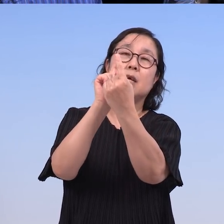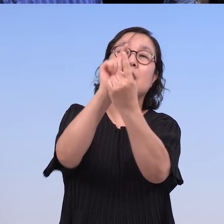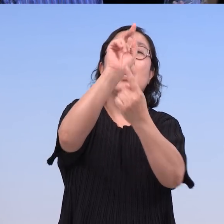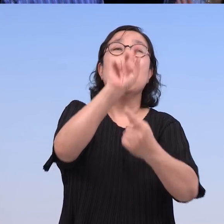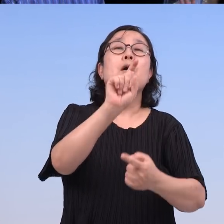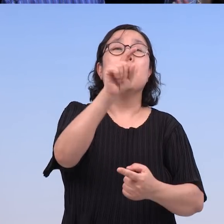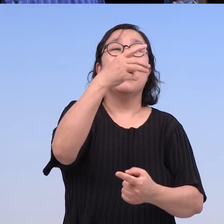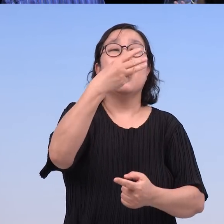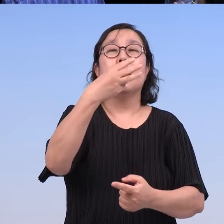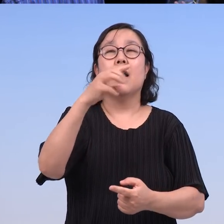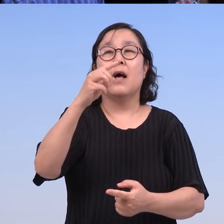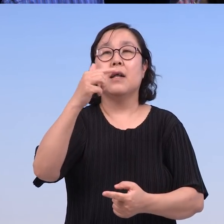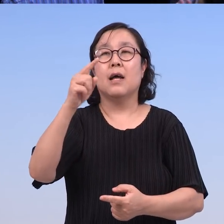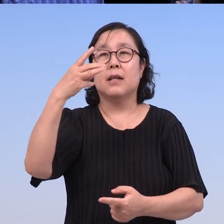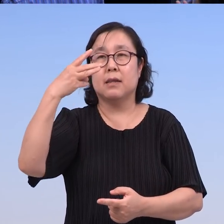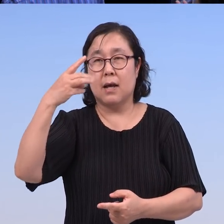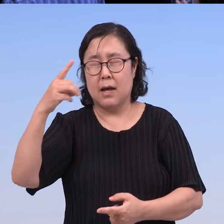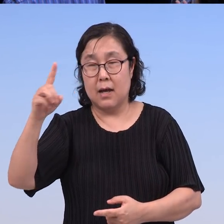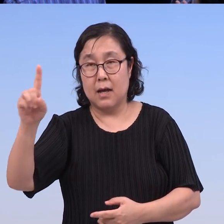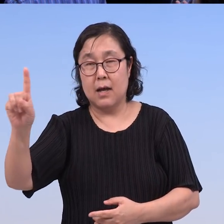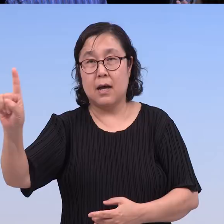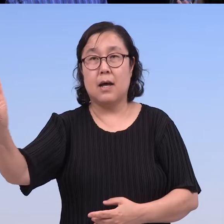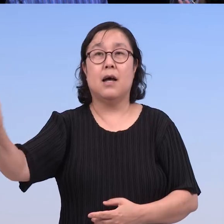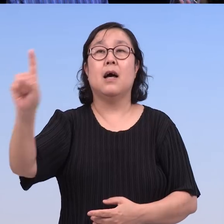선포합니다. 마라나타